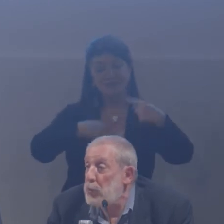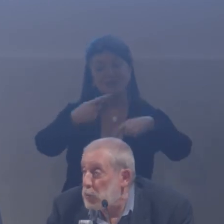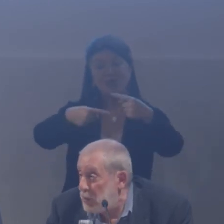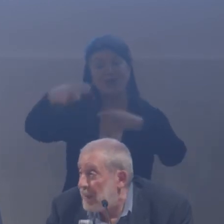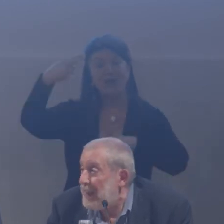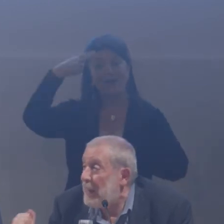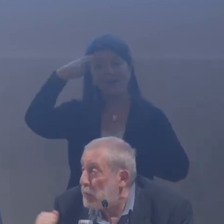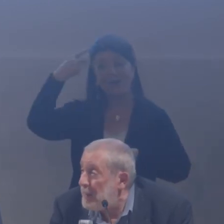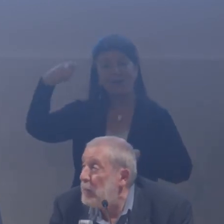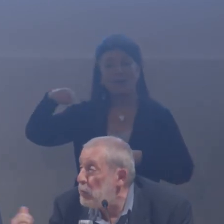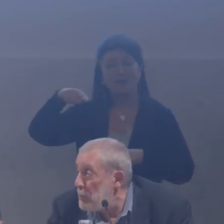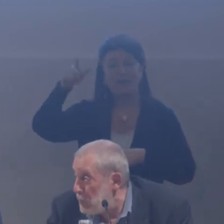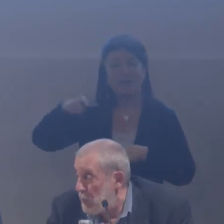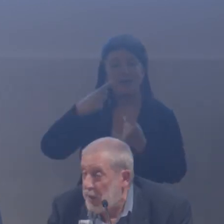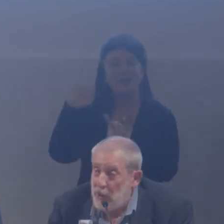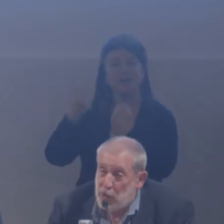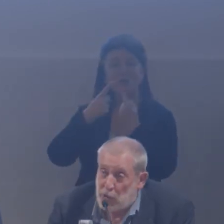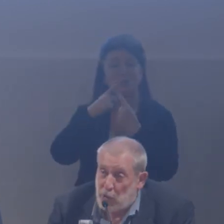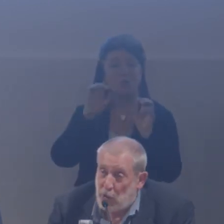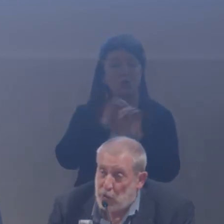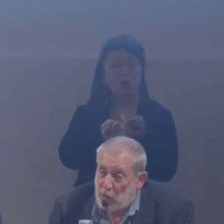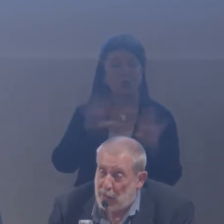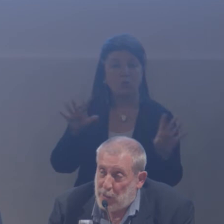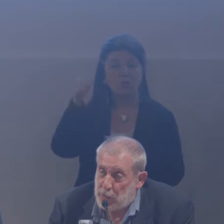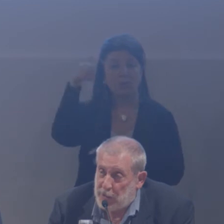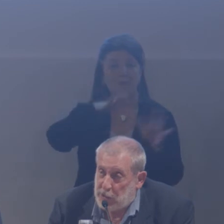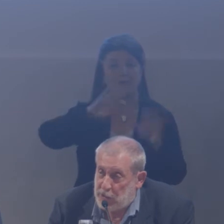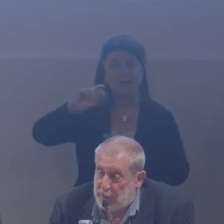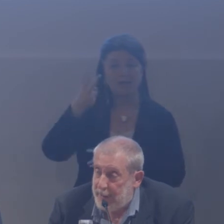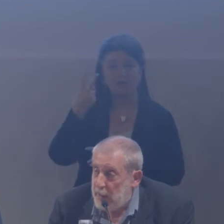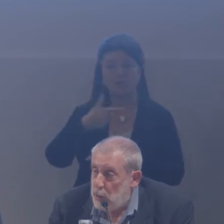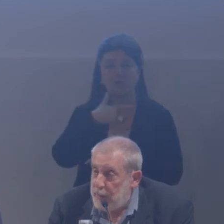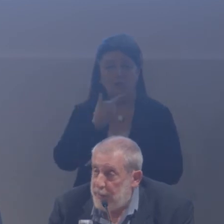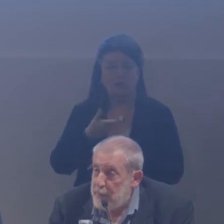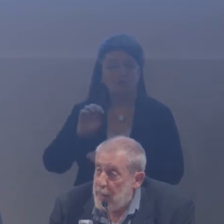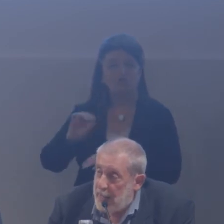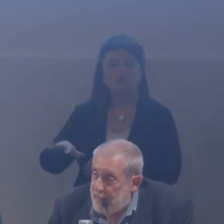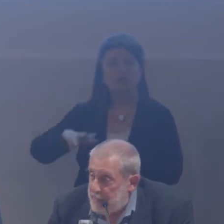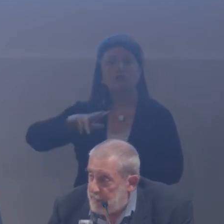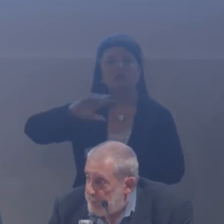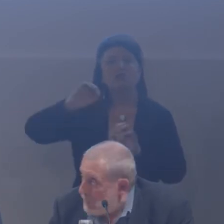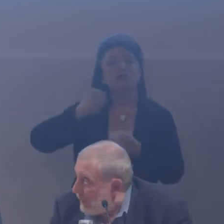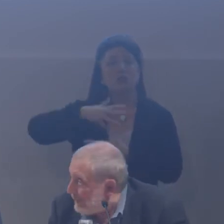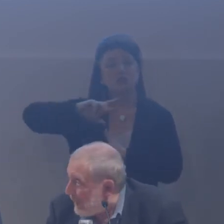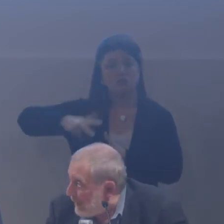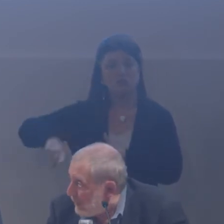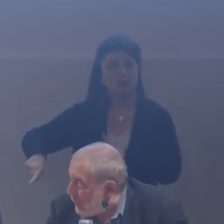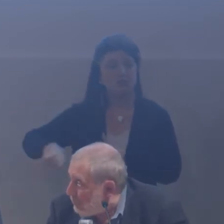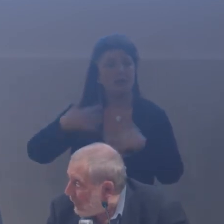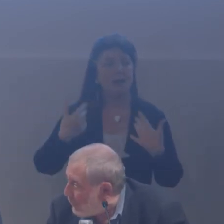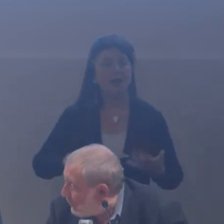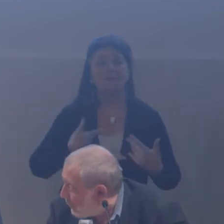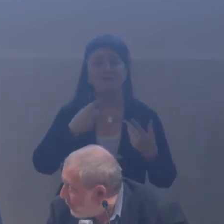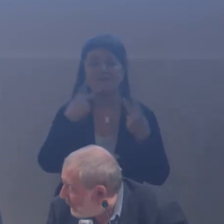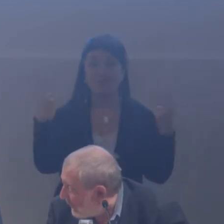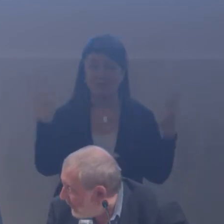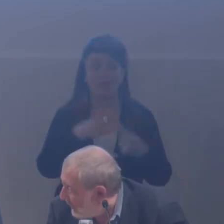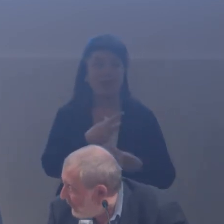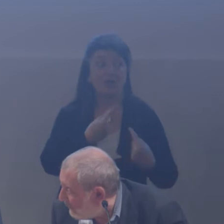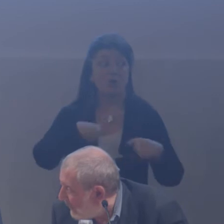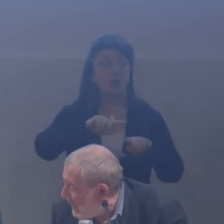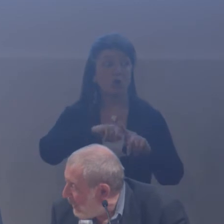cose brutte che dal 92 in poi sono accadute in Sicilia. Quindi ti invito a essere anche un po' la nostra